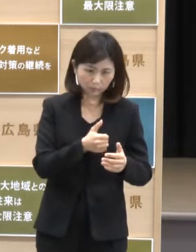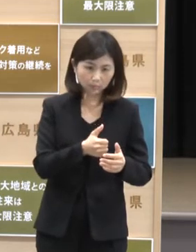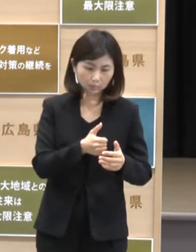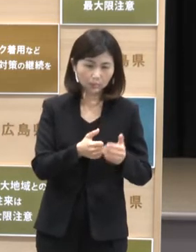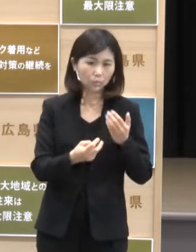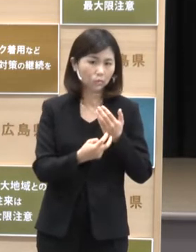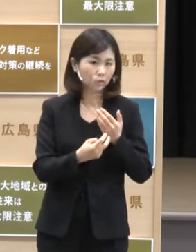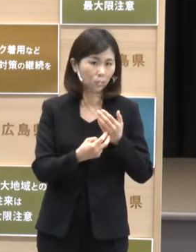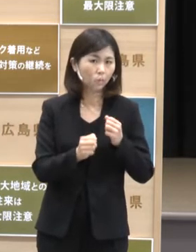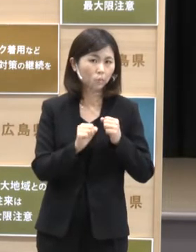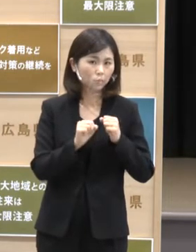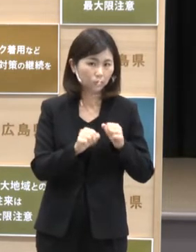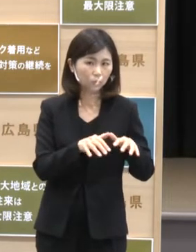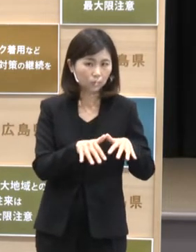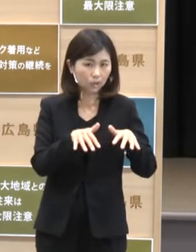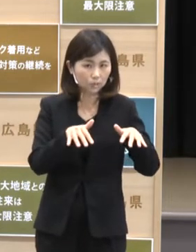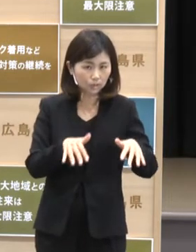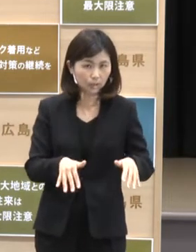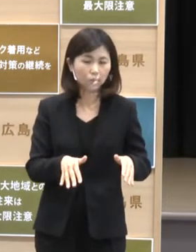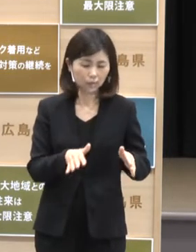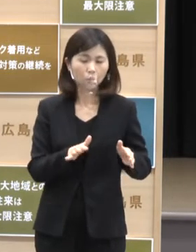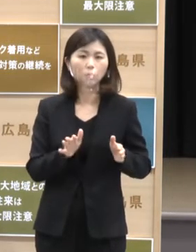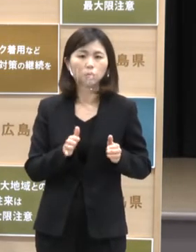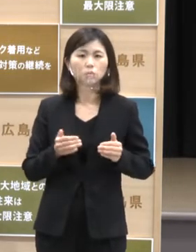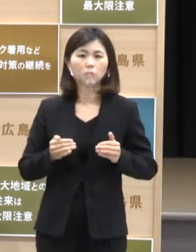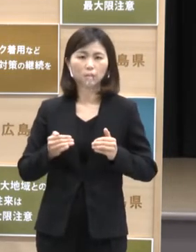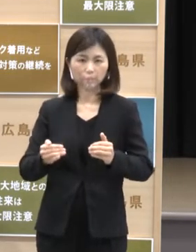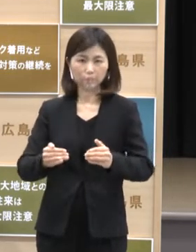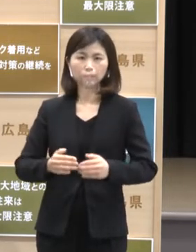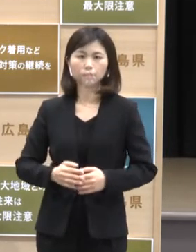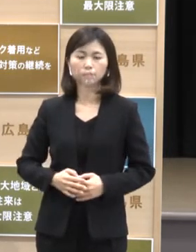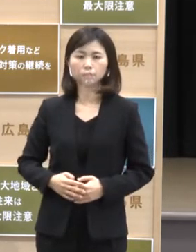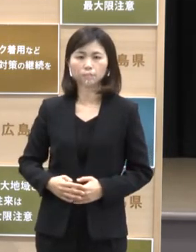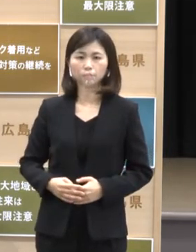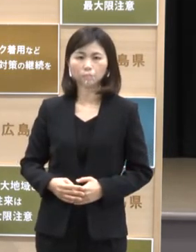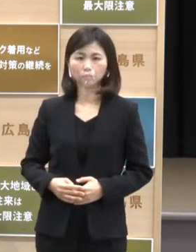う体制の構築を県内全域で進めております。